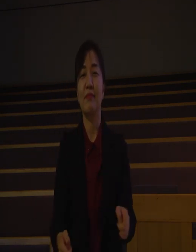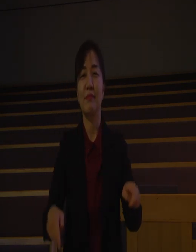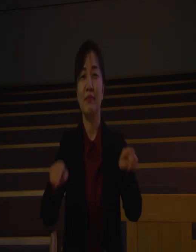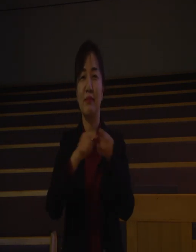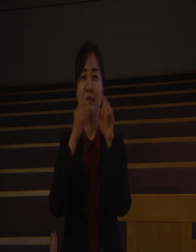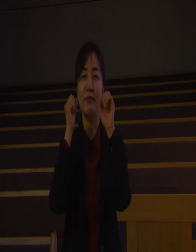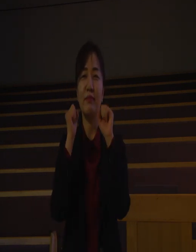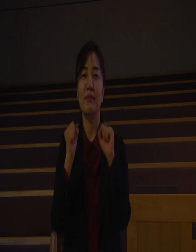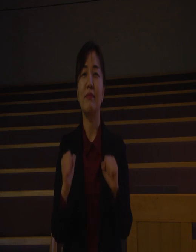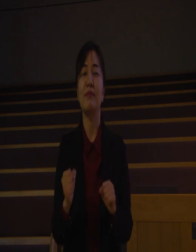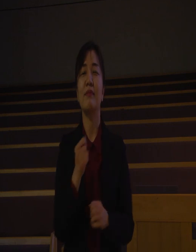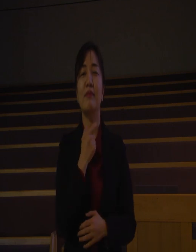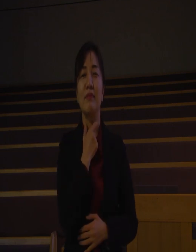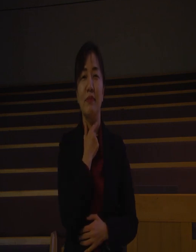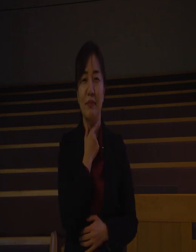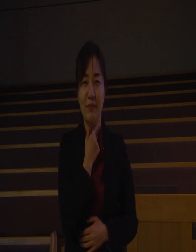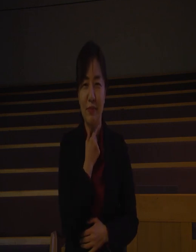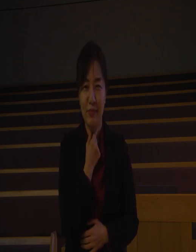당신과 함께